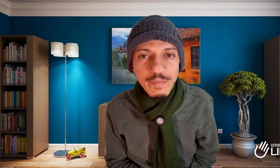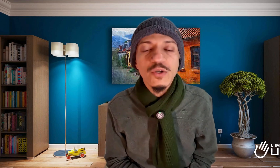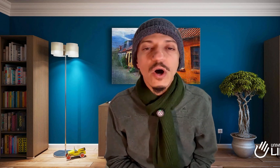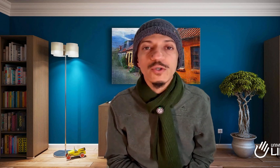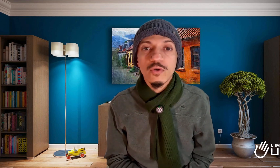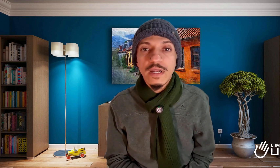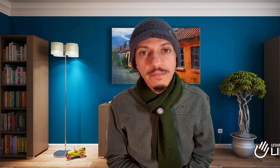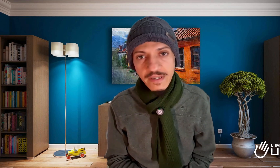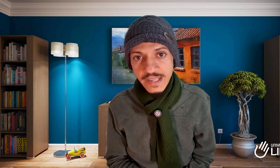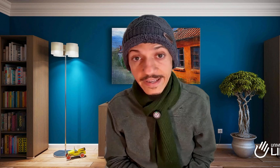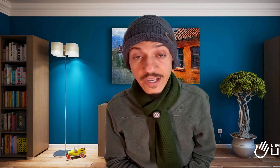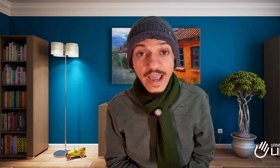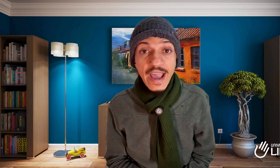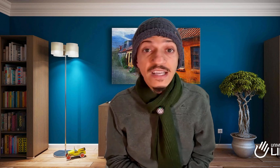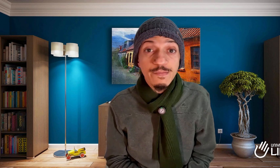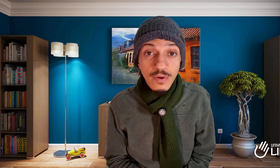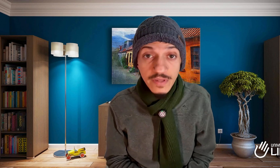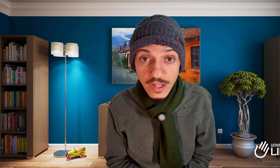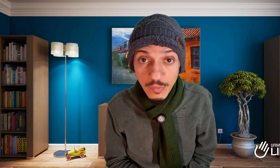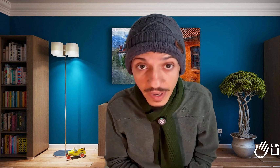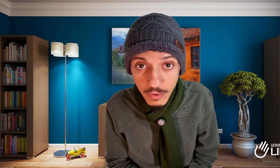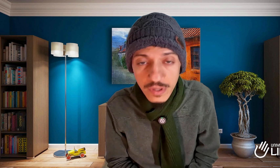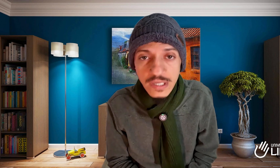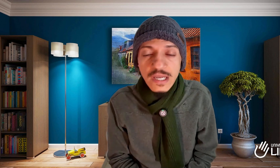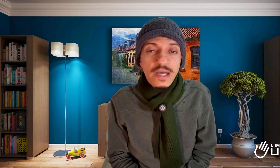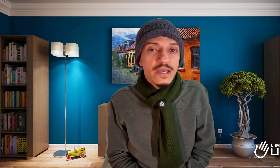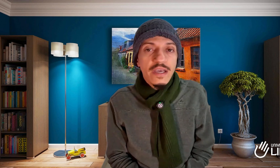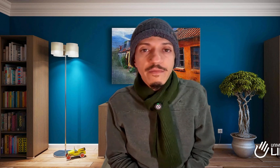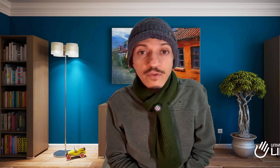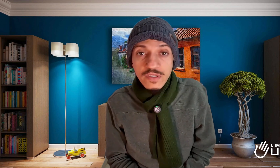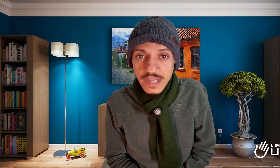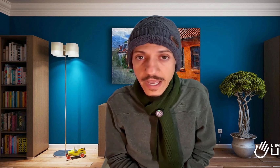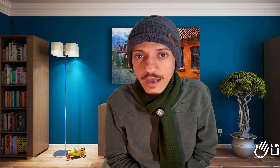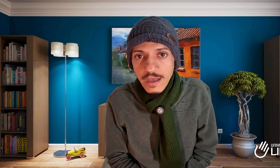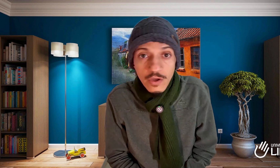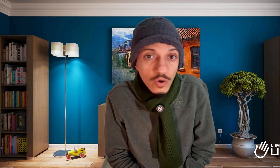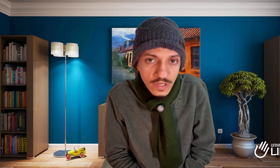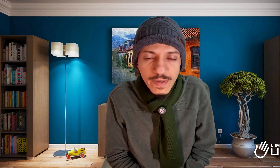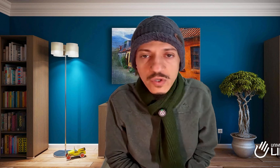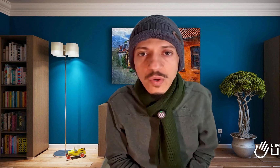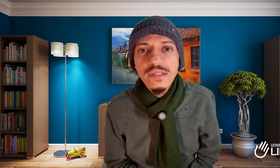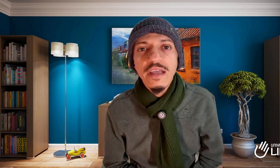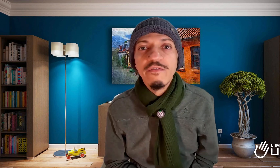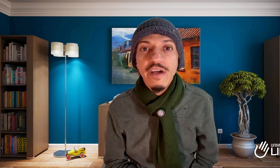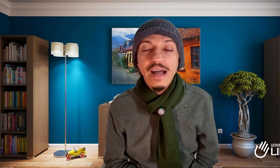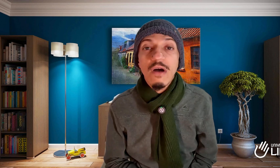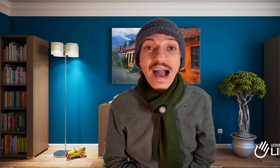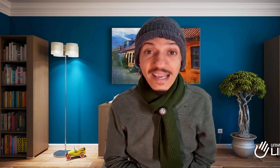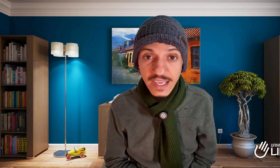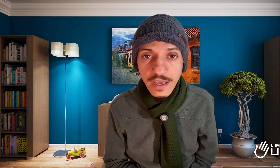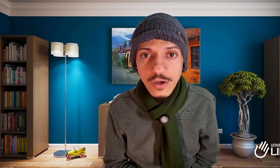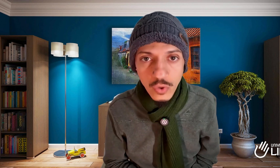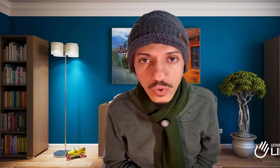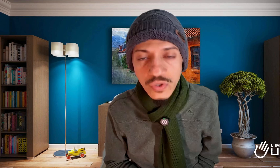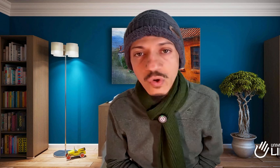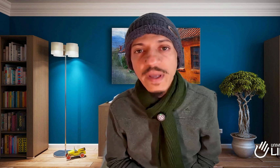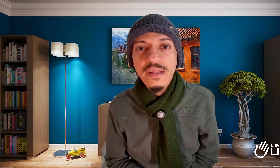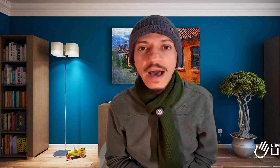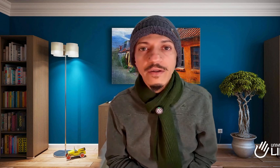episódio do Librascast, respondendo perguntas que você e outras pessoas têm enviado aqui nos comentários.